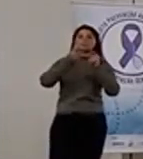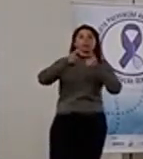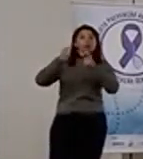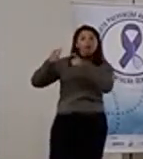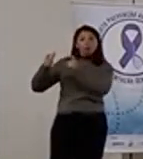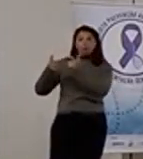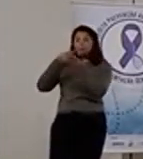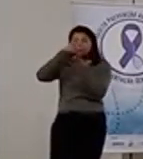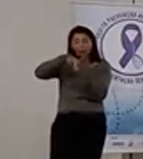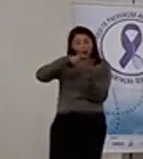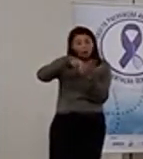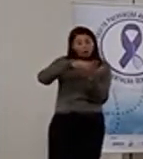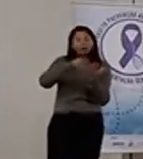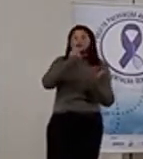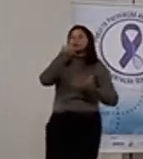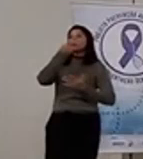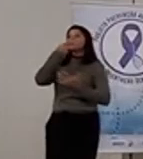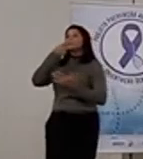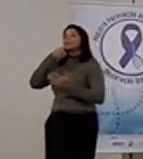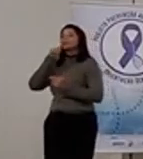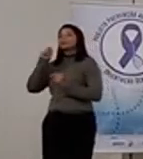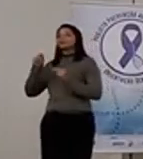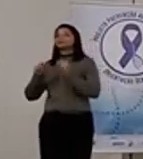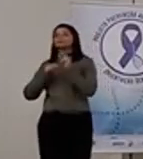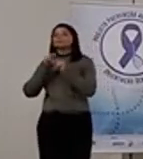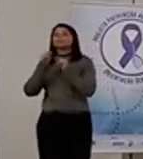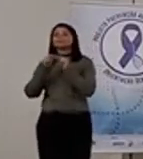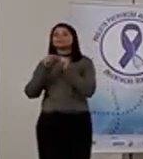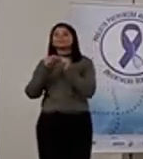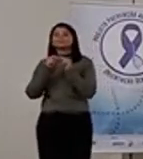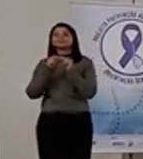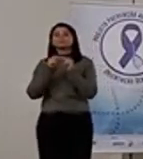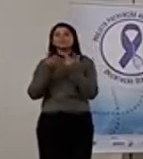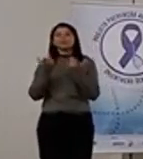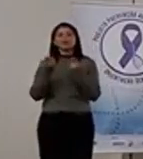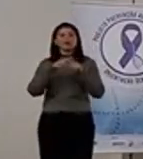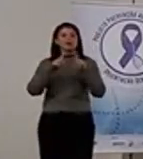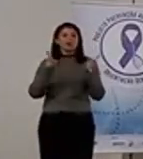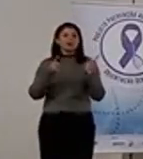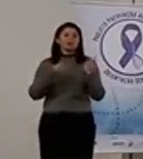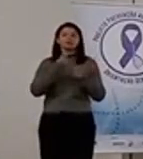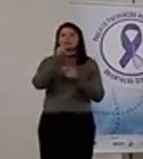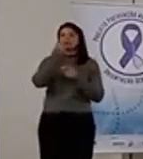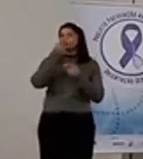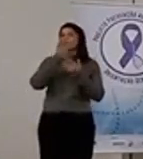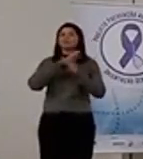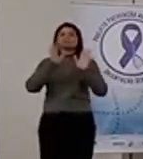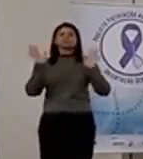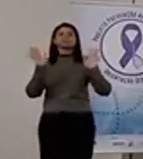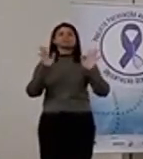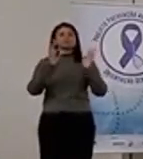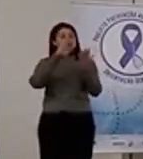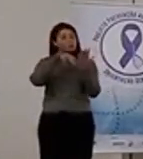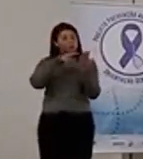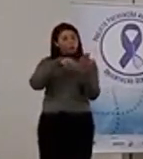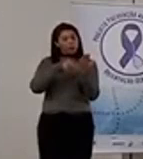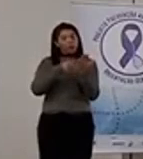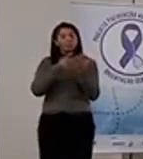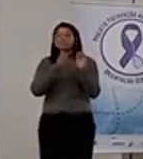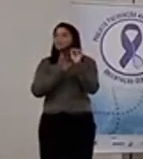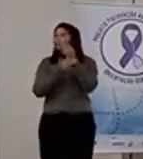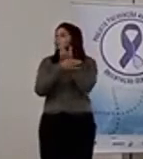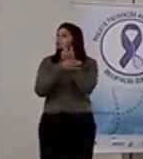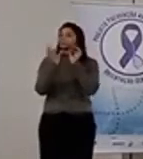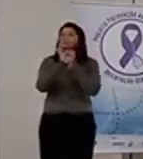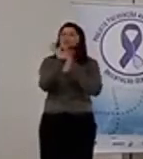bula do remédio. Ah, a consulta está longe, eu vou tomar mesmo assim. Olha a bula. A bula vai dizer assim, não é seguro na